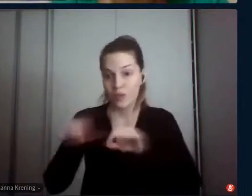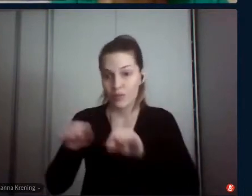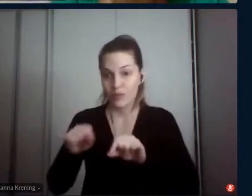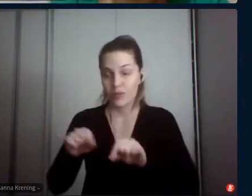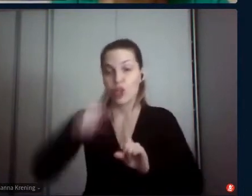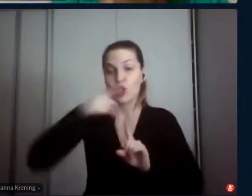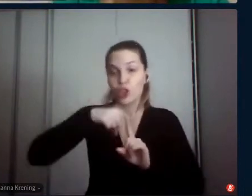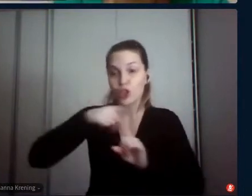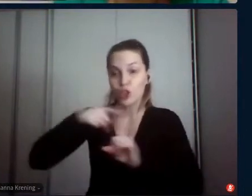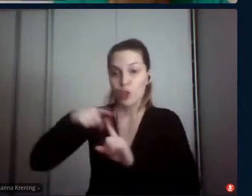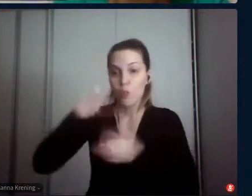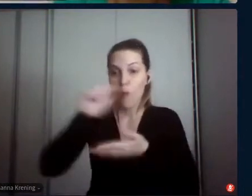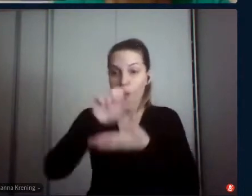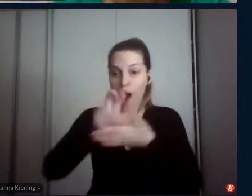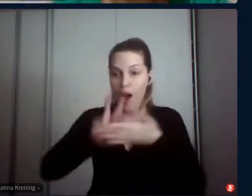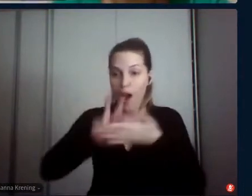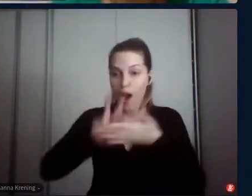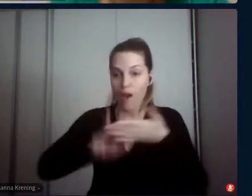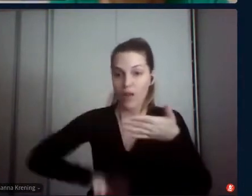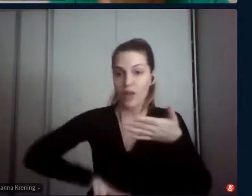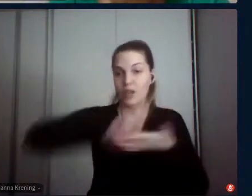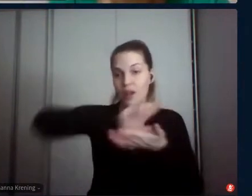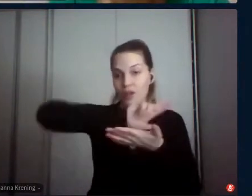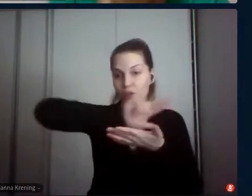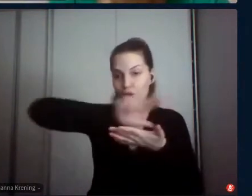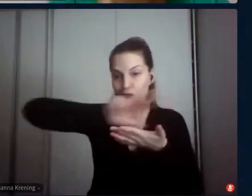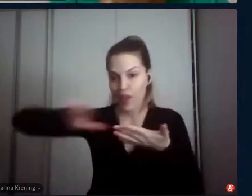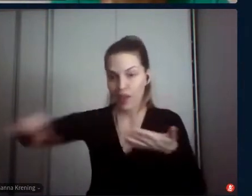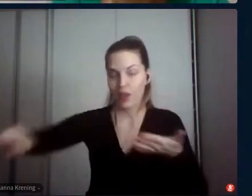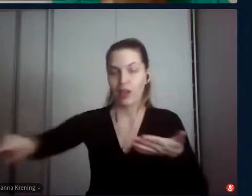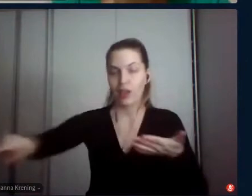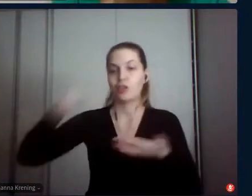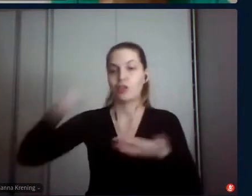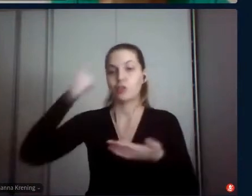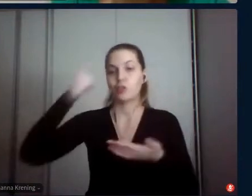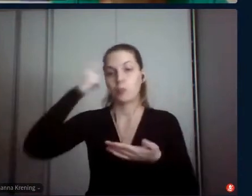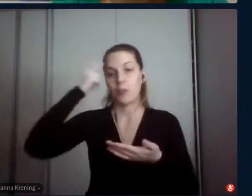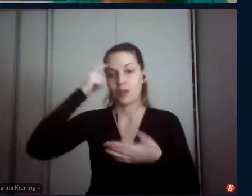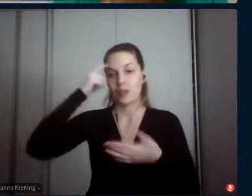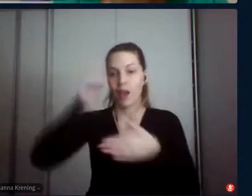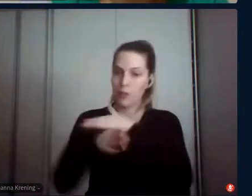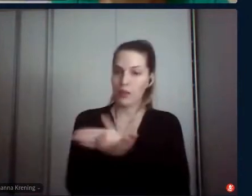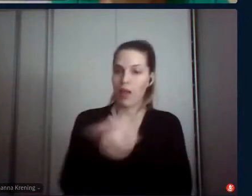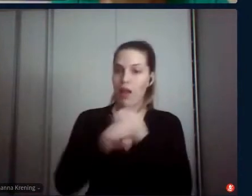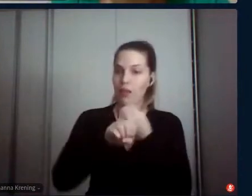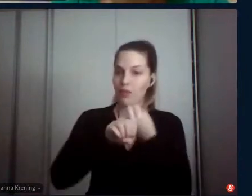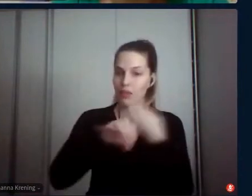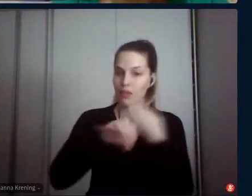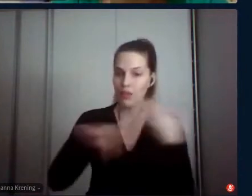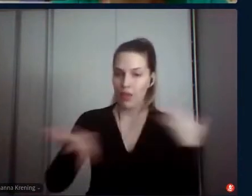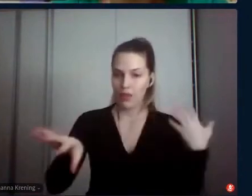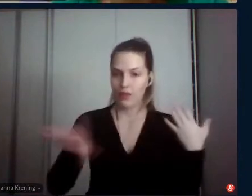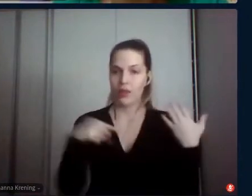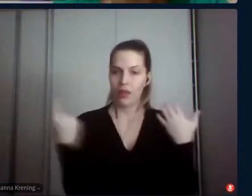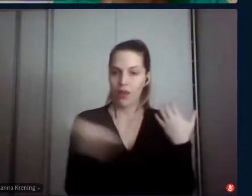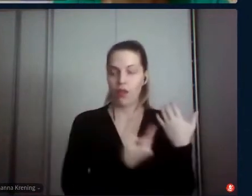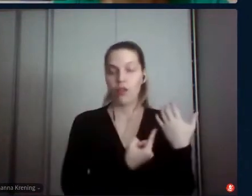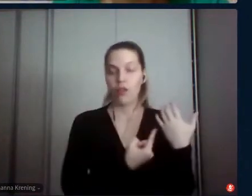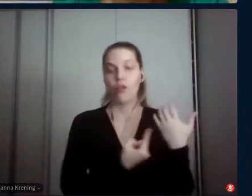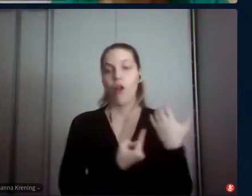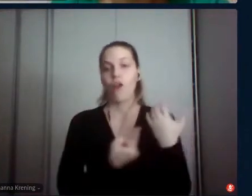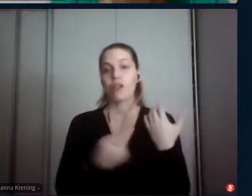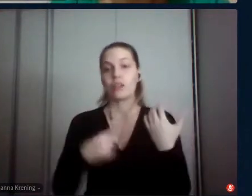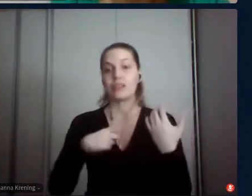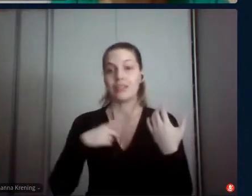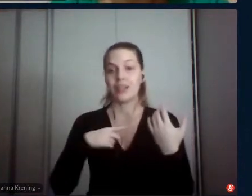que essas avaliações sejam pensadas para a modalidade de EAD, né, que a gente tenha toda a adequação das avaliações para